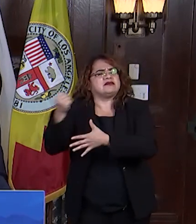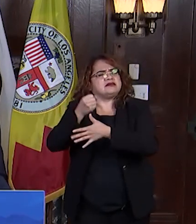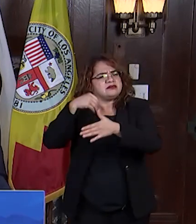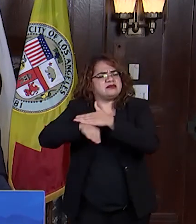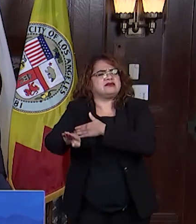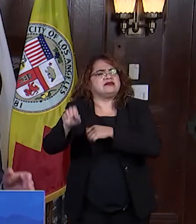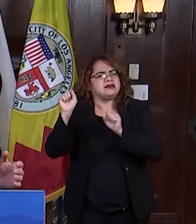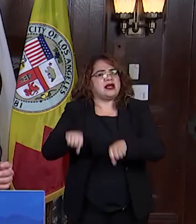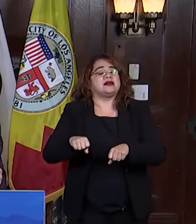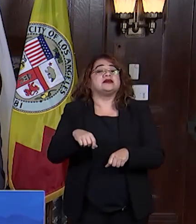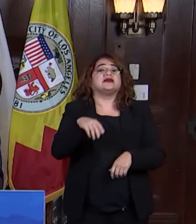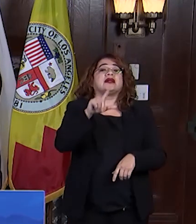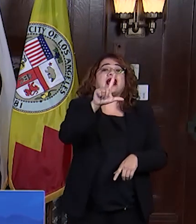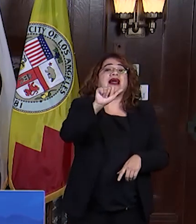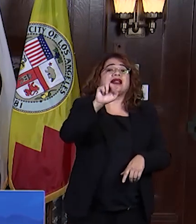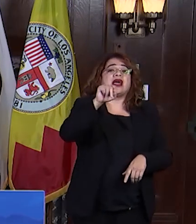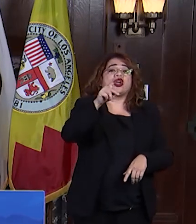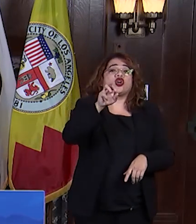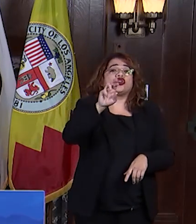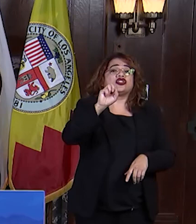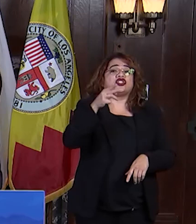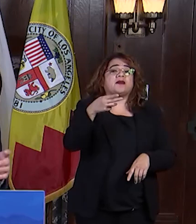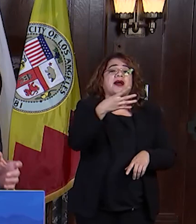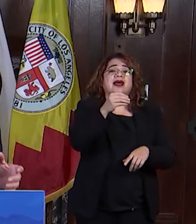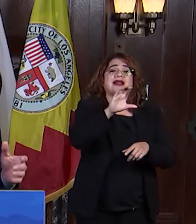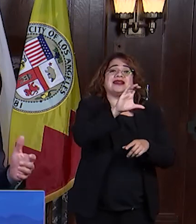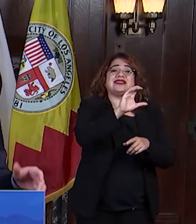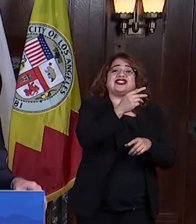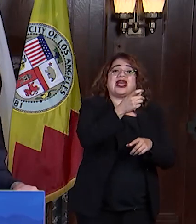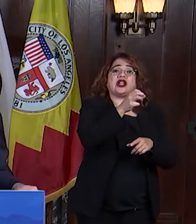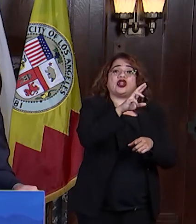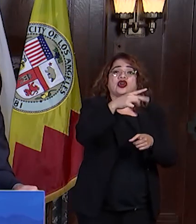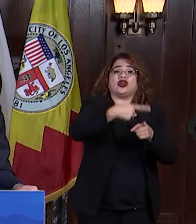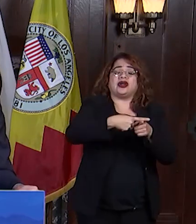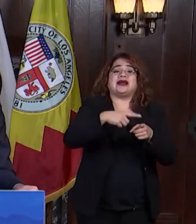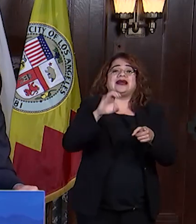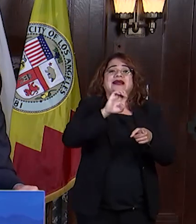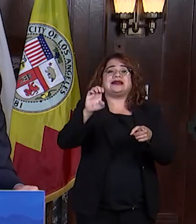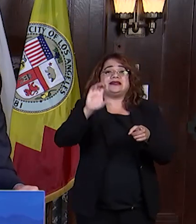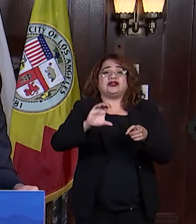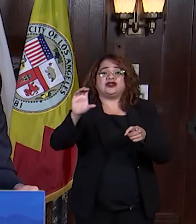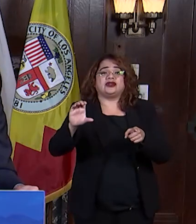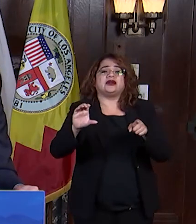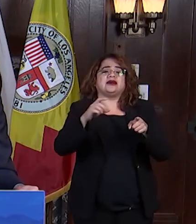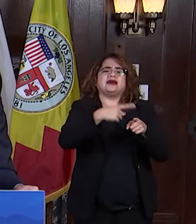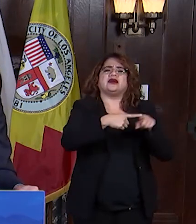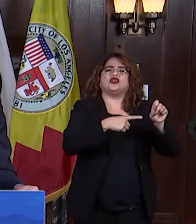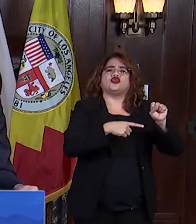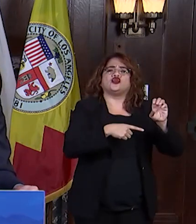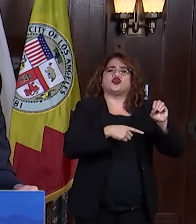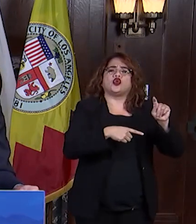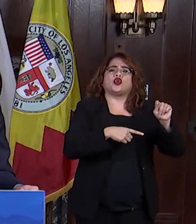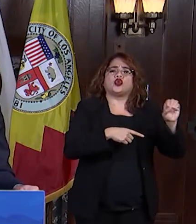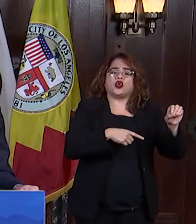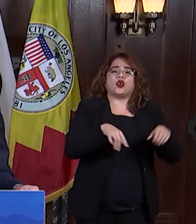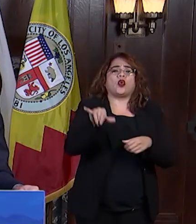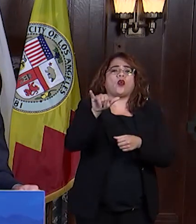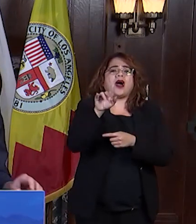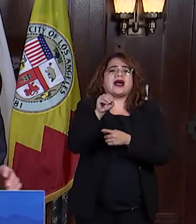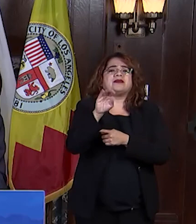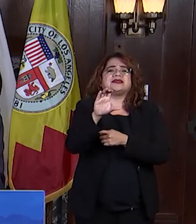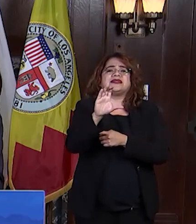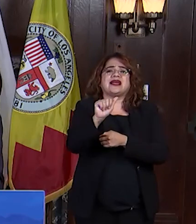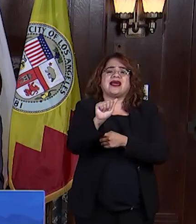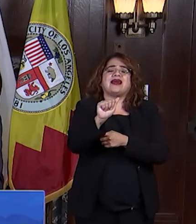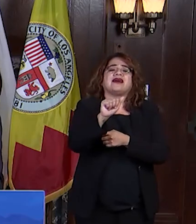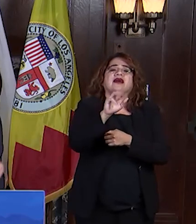Mañana estarán en Lankershim y Chandler Boulevard, en East Cesar Chavez y la calle Soto, y en el YMCA de